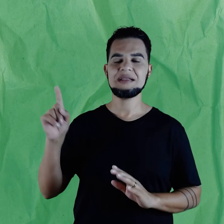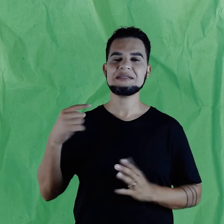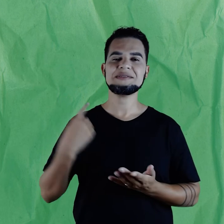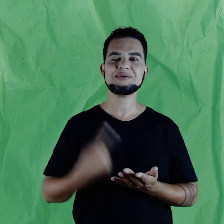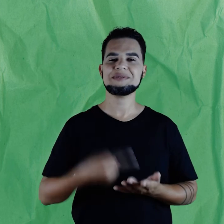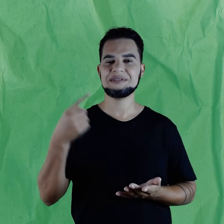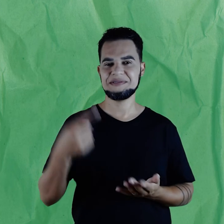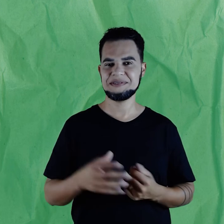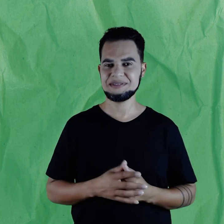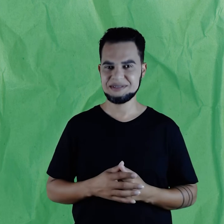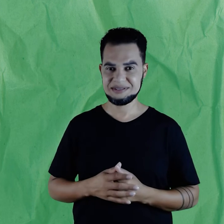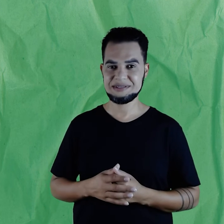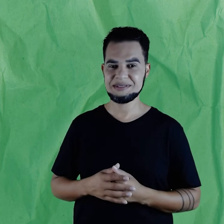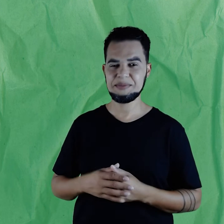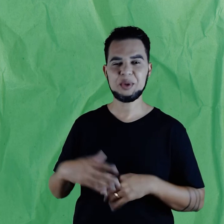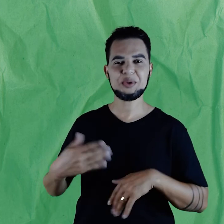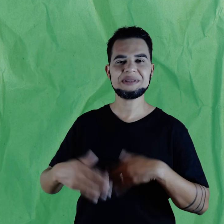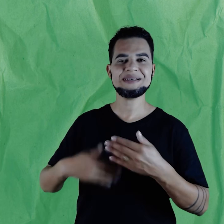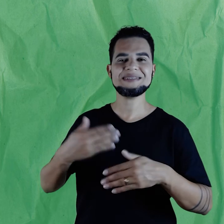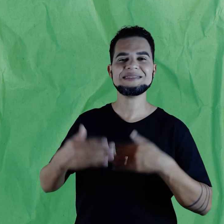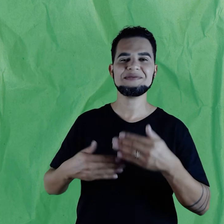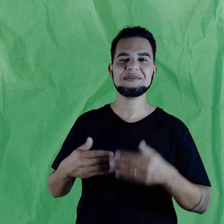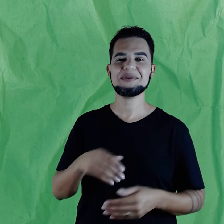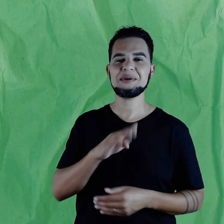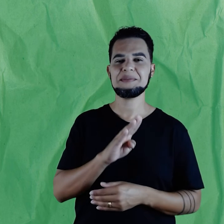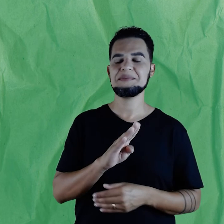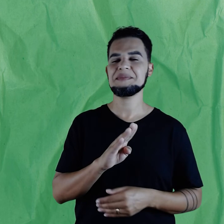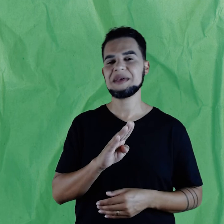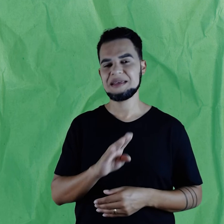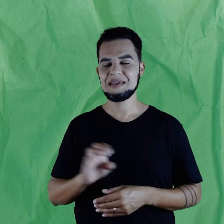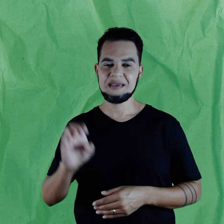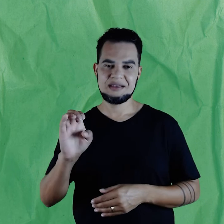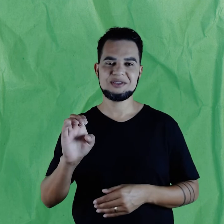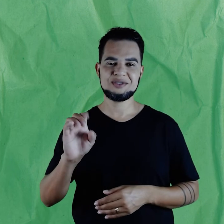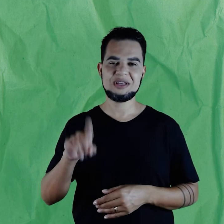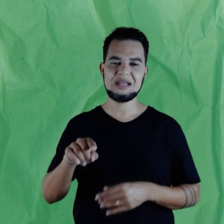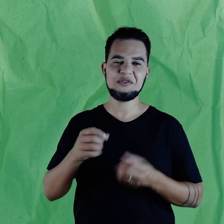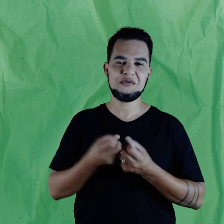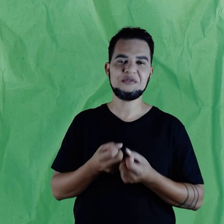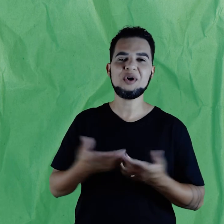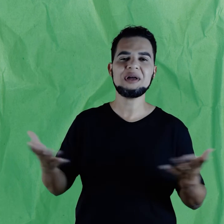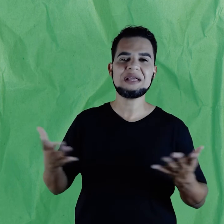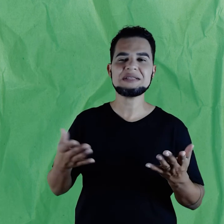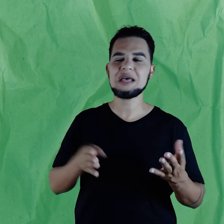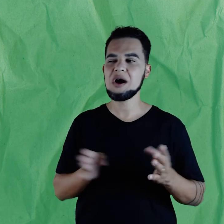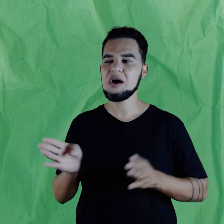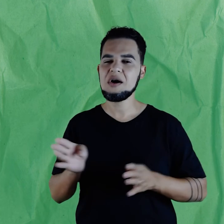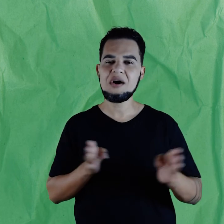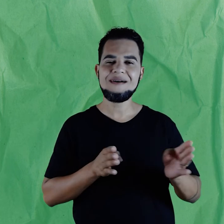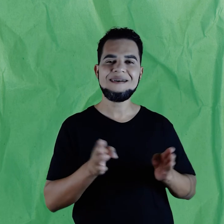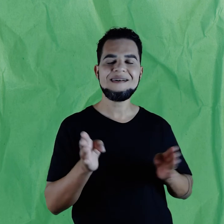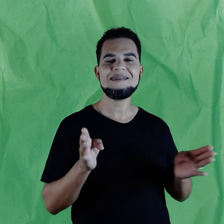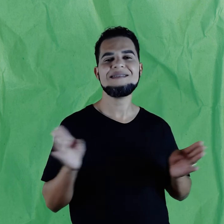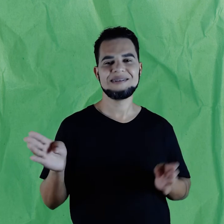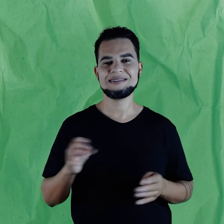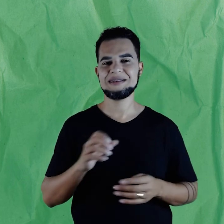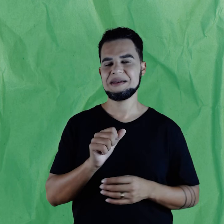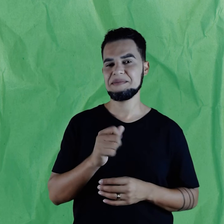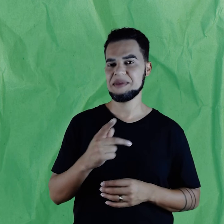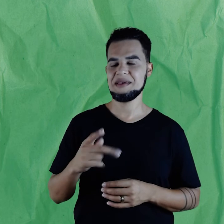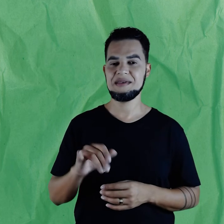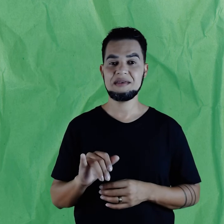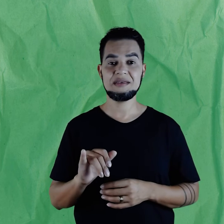pelo programador, pelo desenvolvedor back-end. O back-end ele vai fornecer as rotas, né, da sua